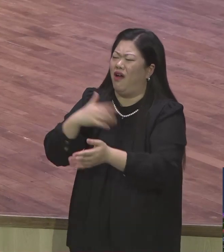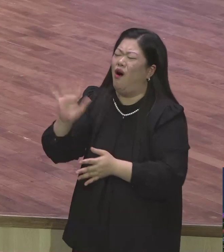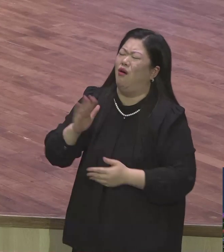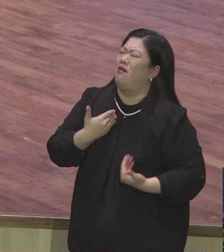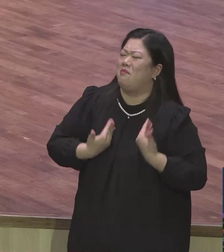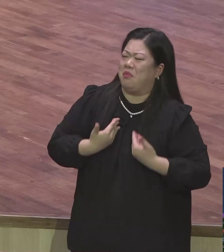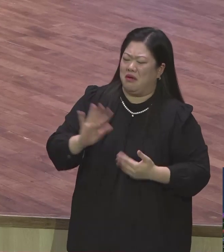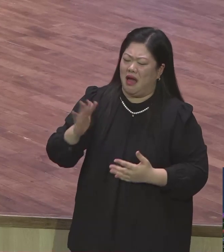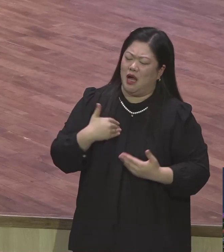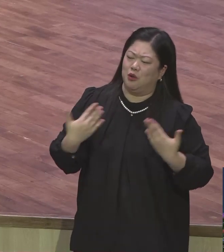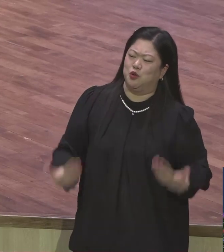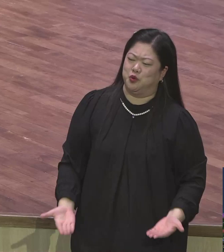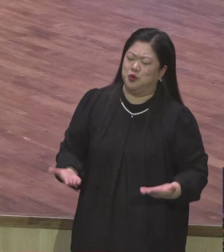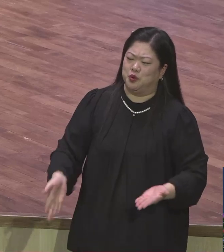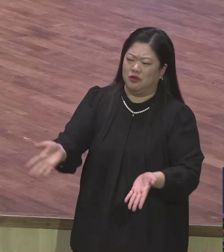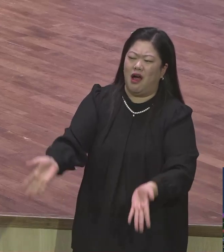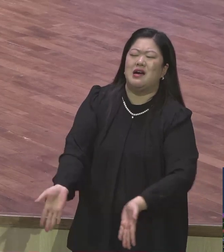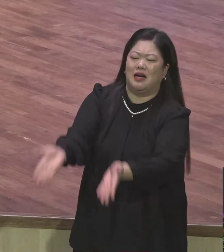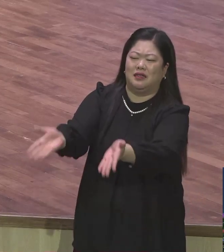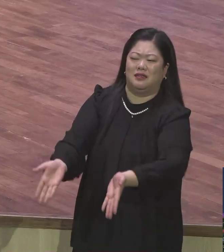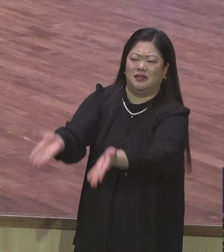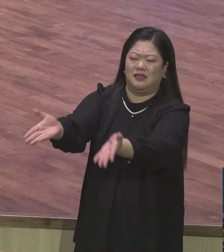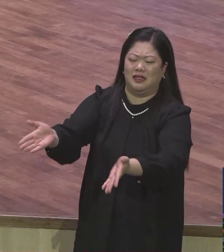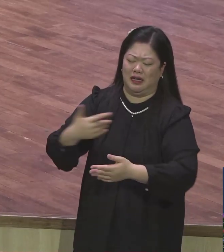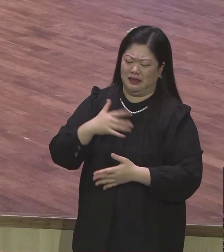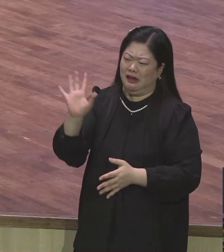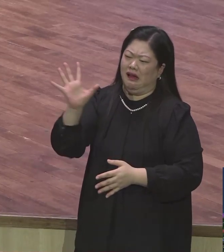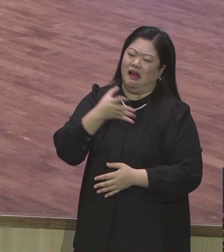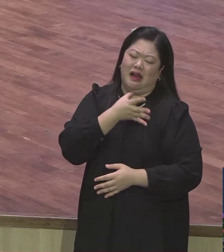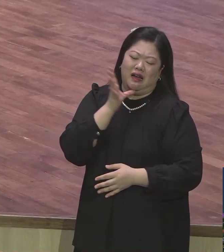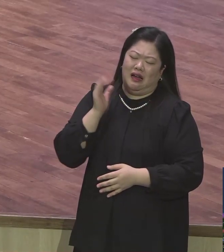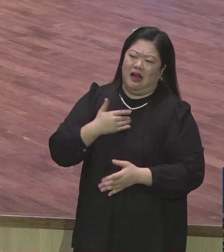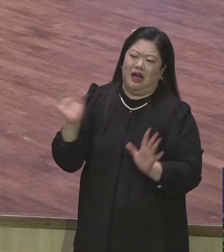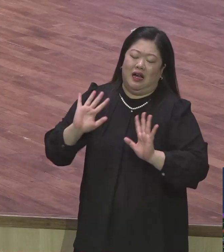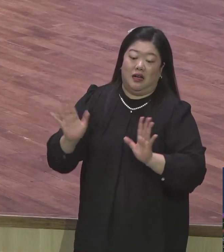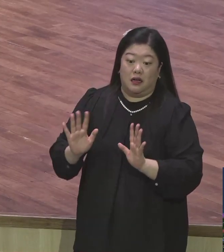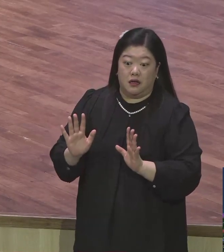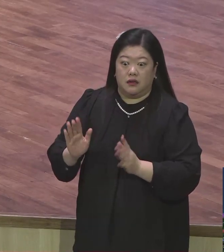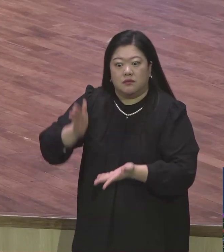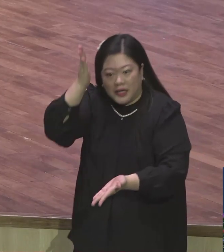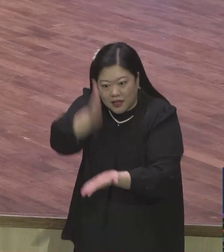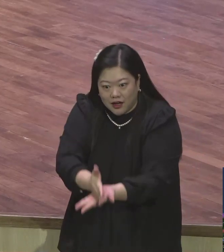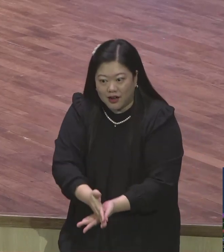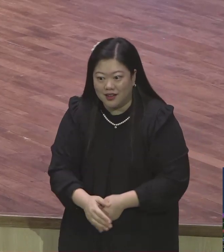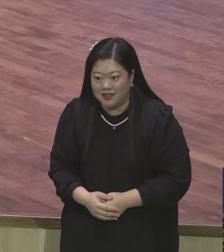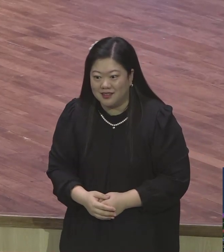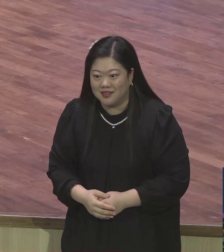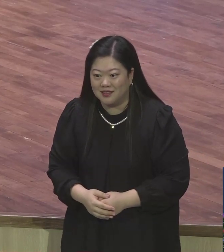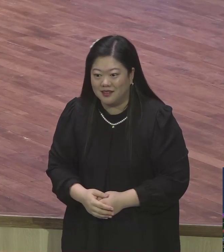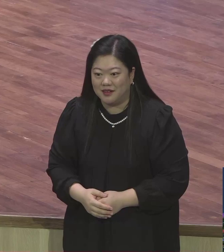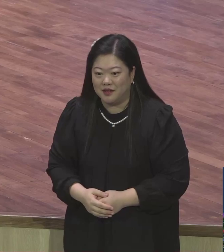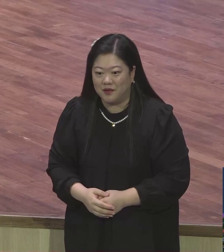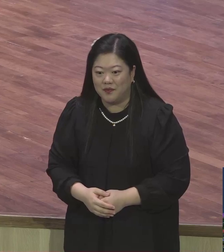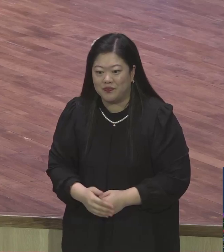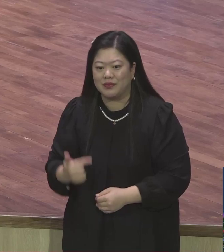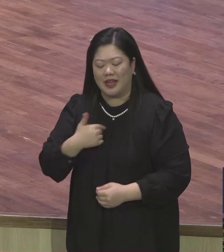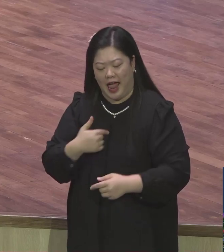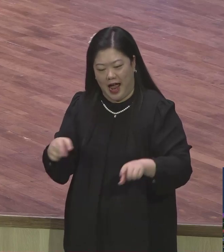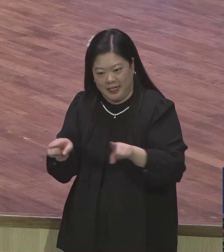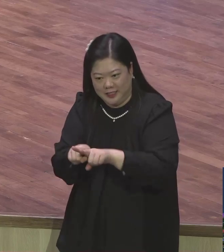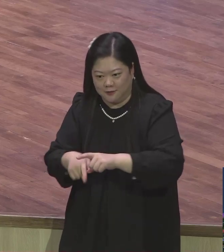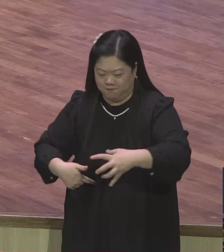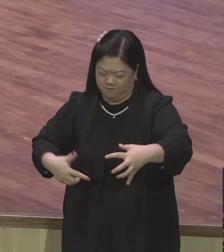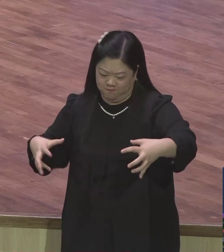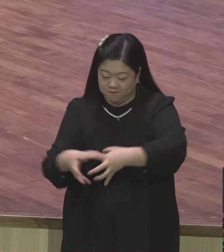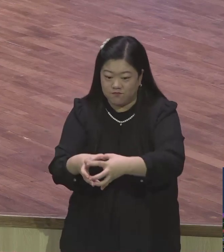이 237 나라 복음화의 드림팀의 한 팀이 되게 하여 주옵소서. 이런 영적 정체성을 가지고 지금